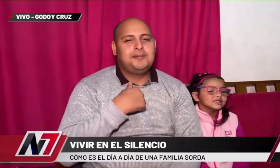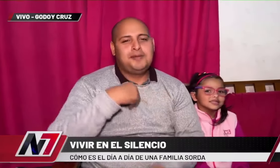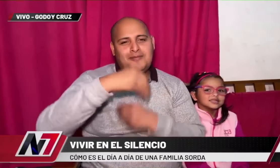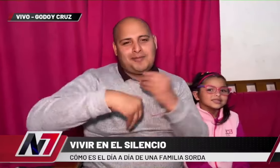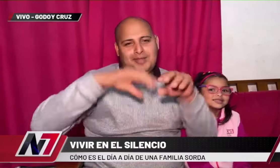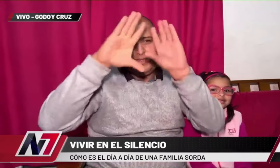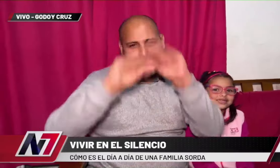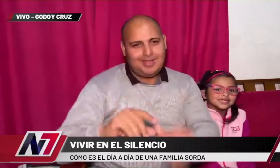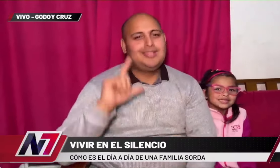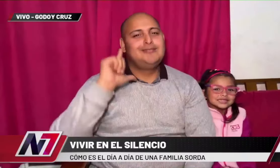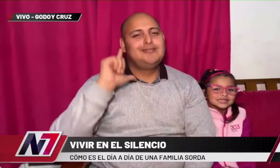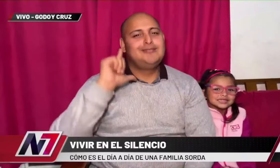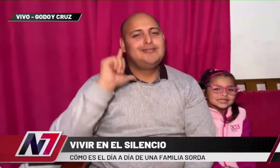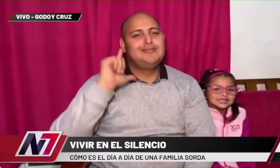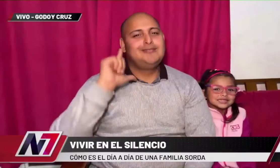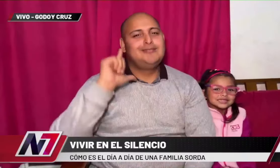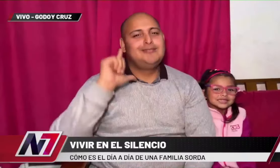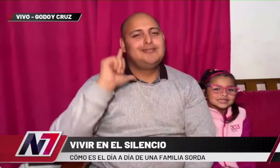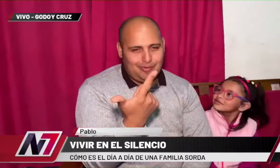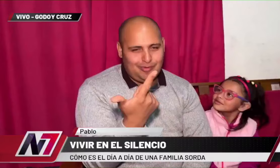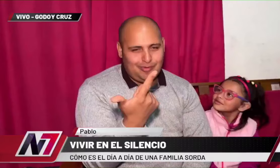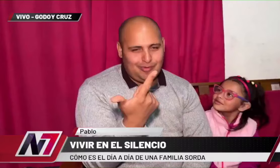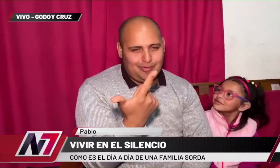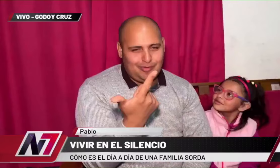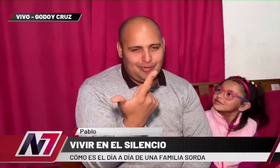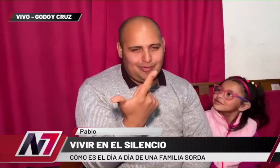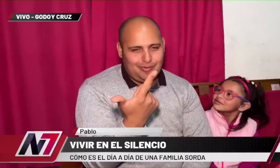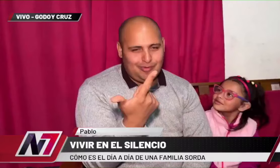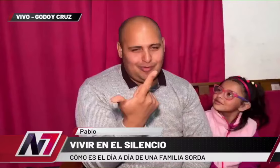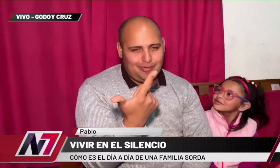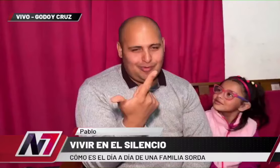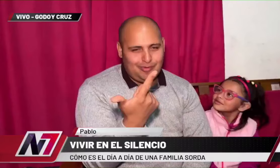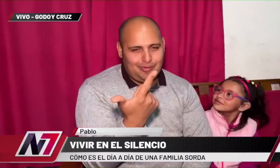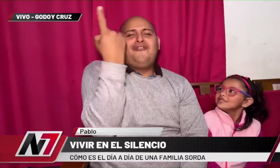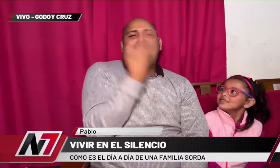Sí, entendí. Toda mi familia es sorda.